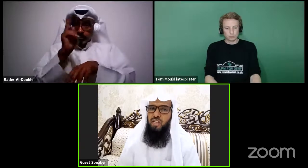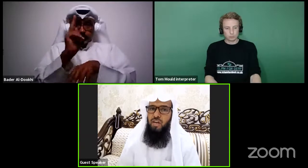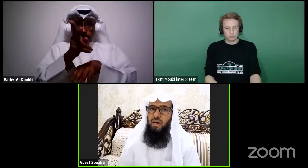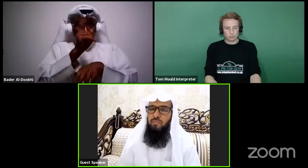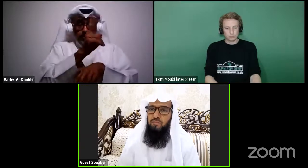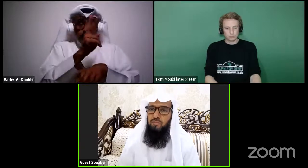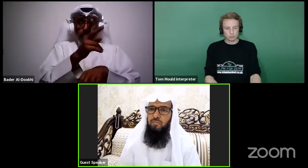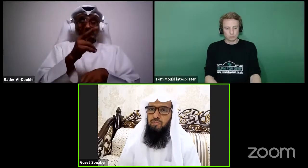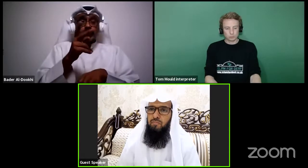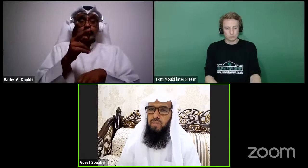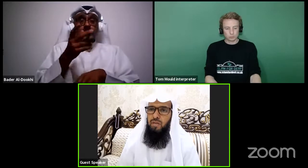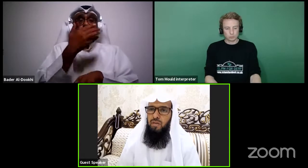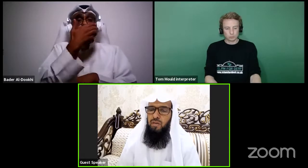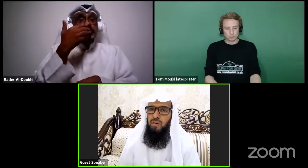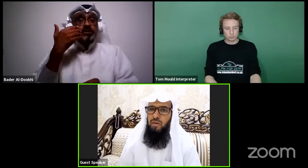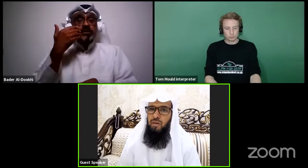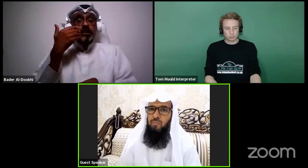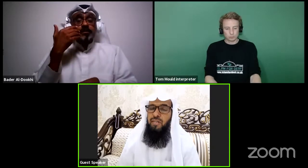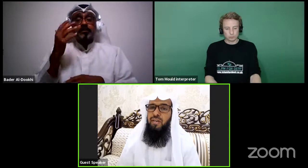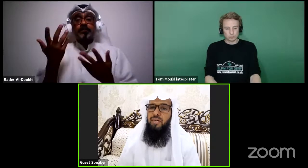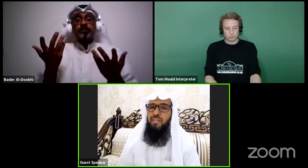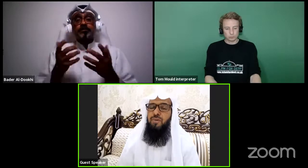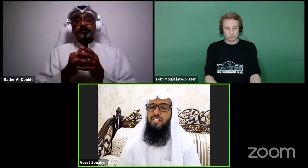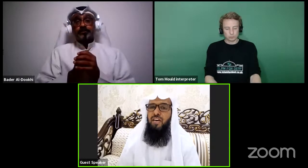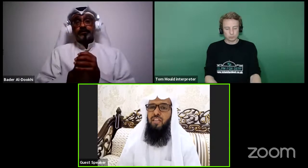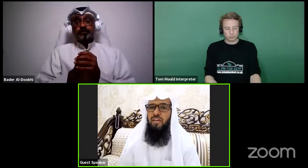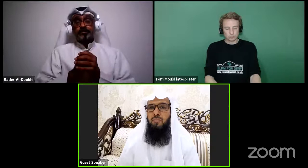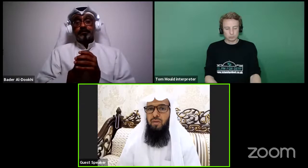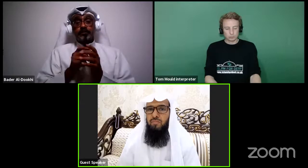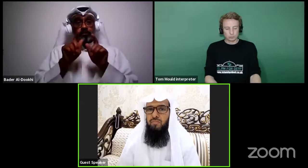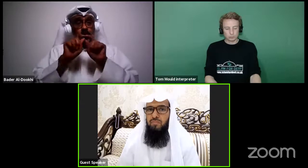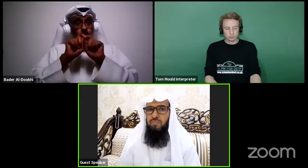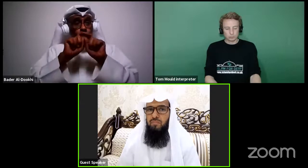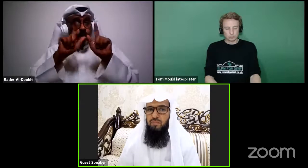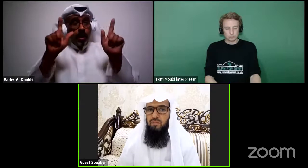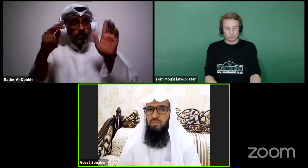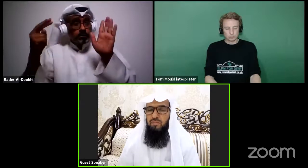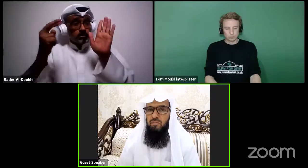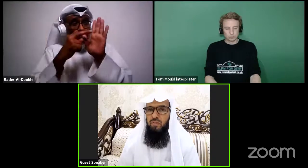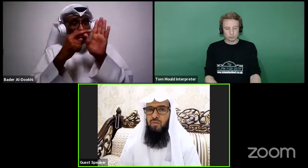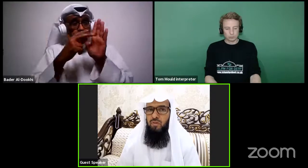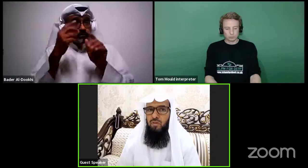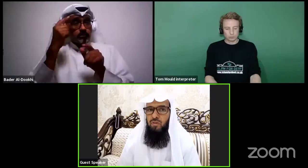فريضة الصيام بين حكمة عظيمة،